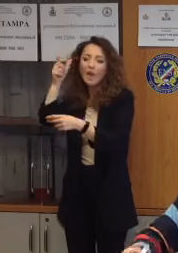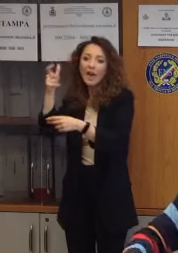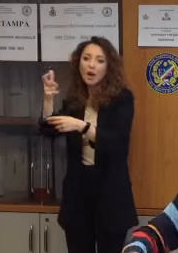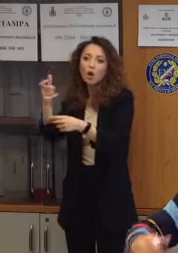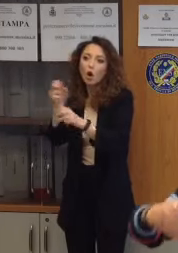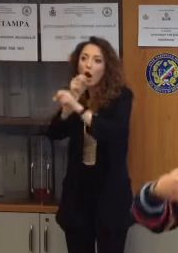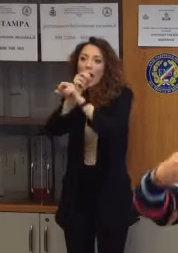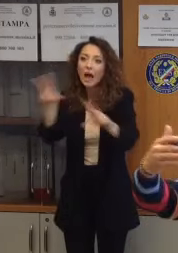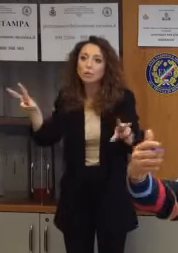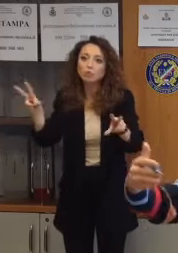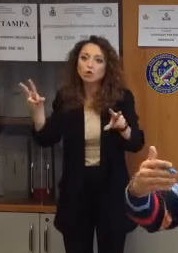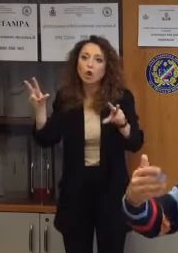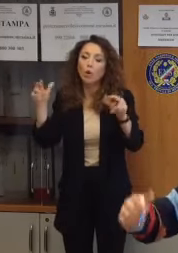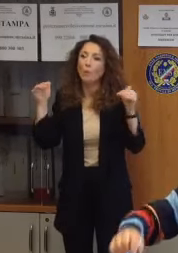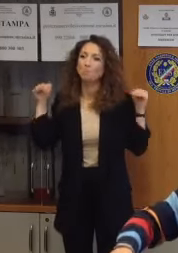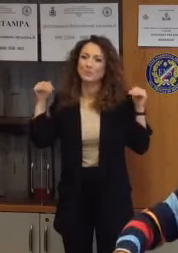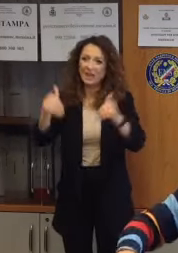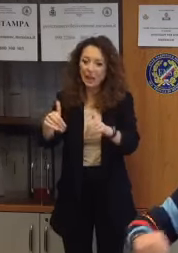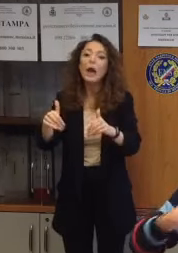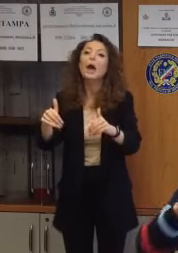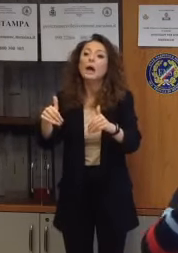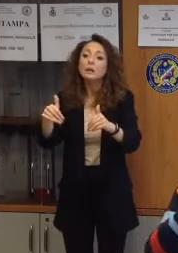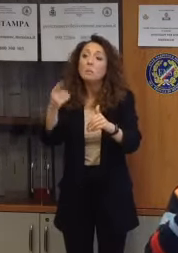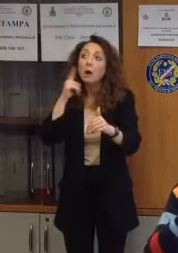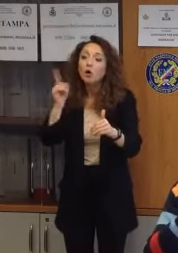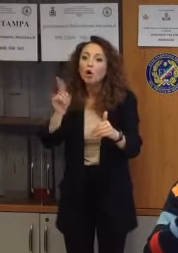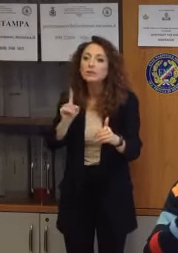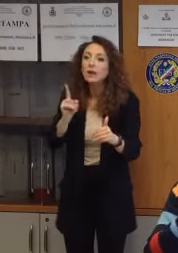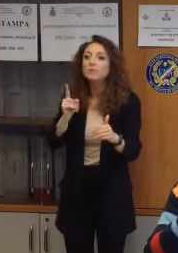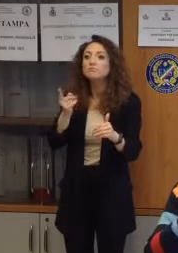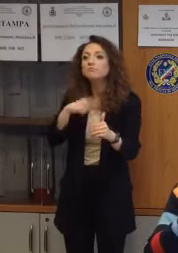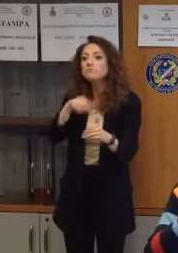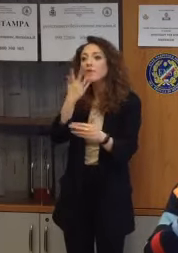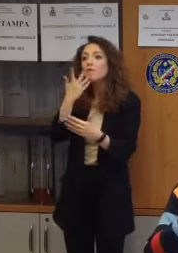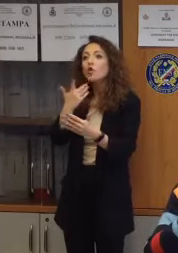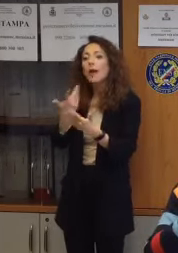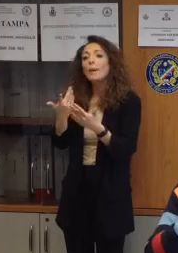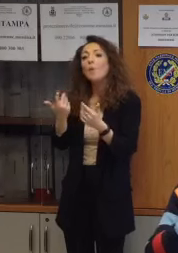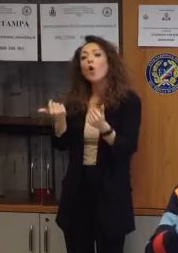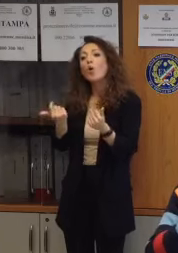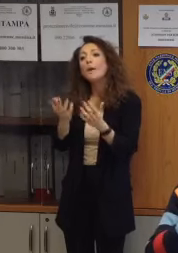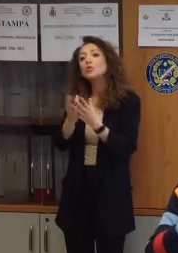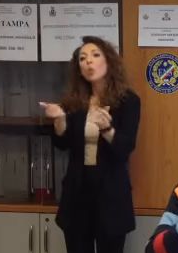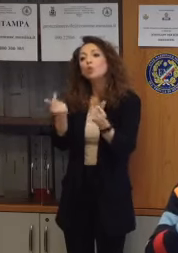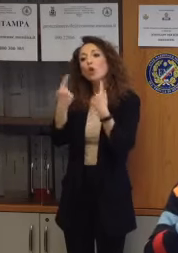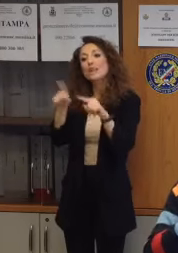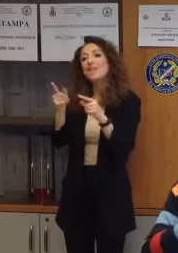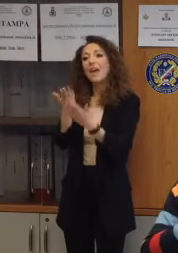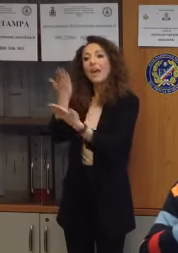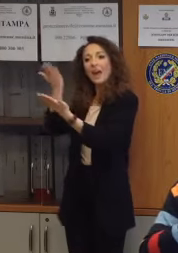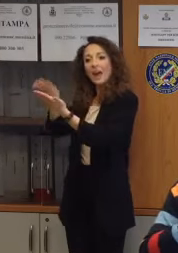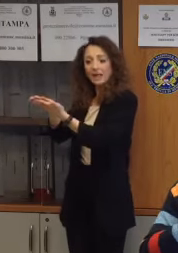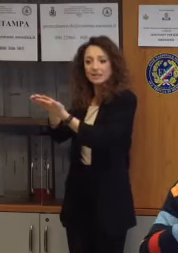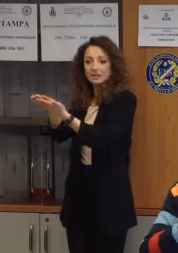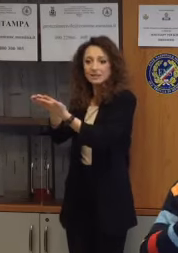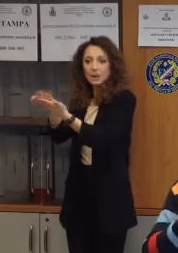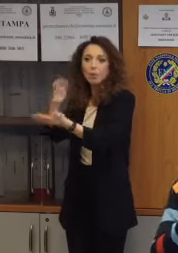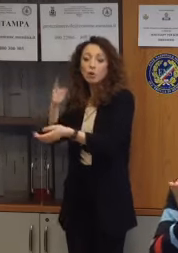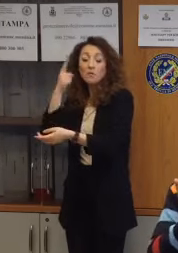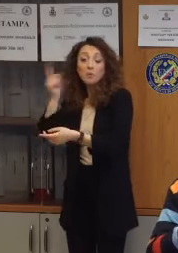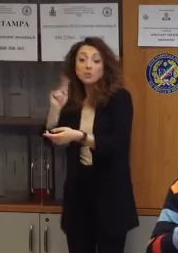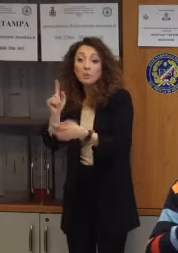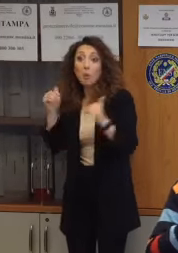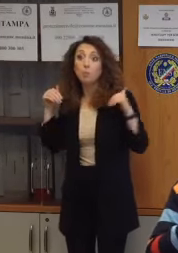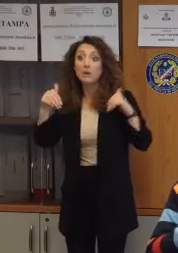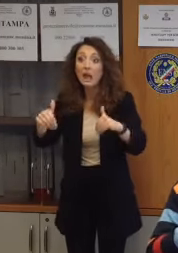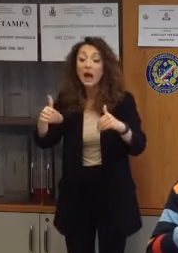anche i meccanismi che sono stati previsti, quando arriveranno e se arriveranno. E poi